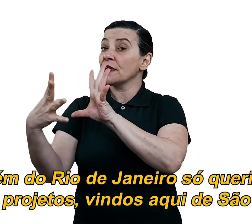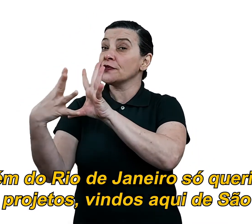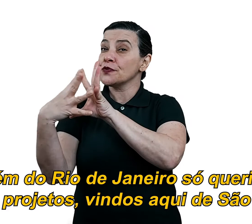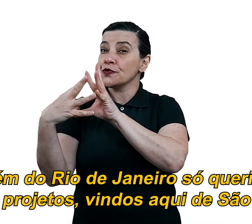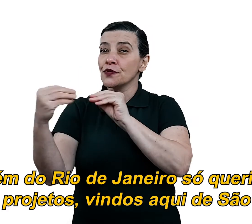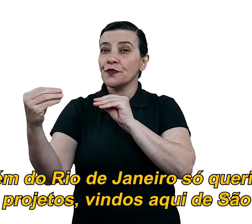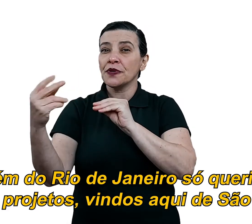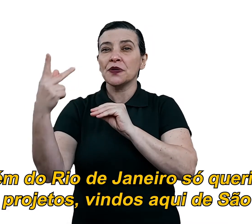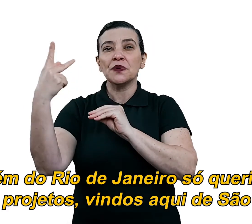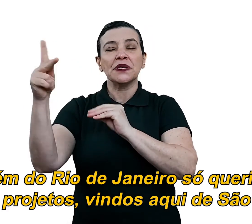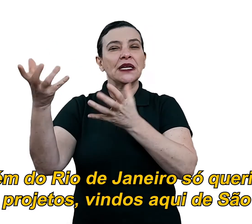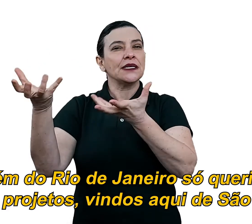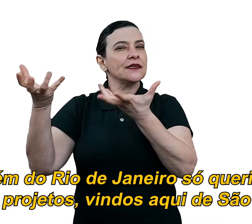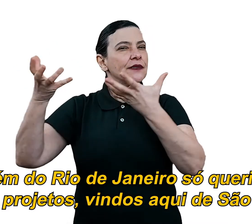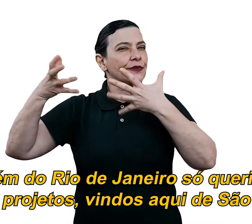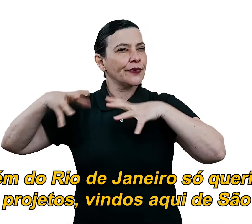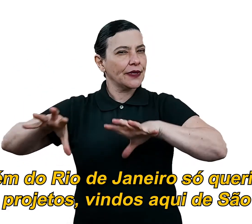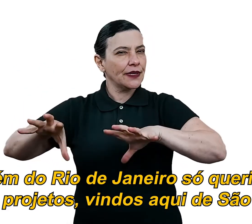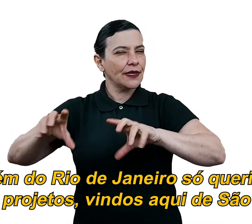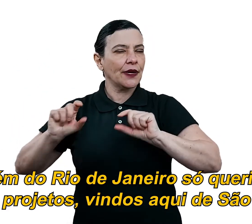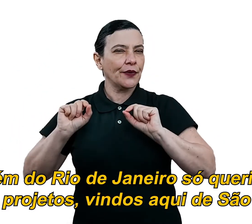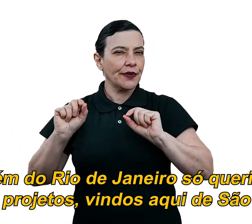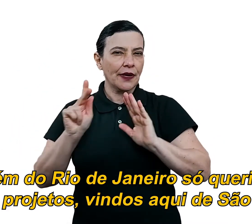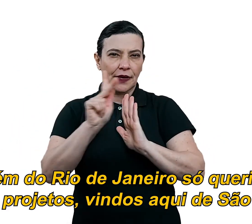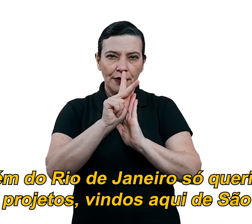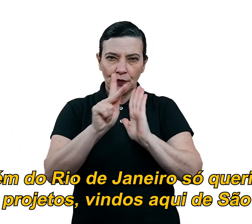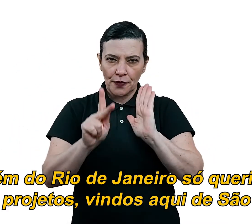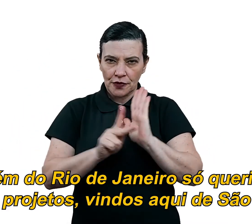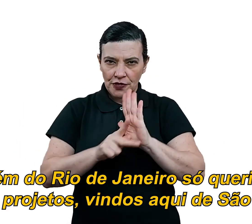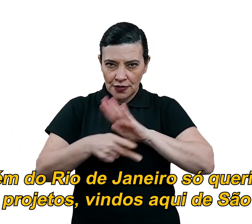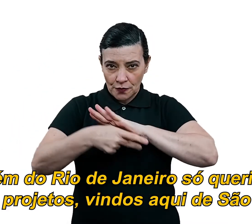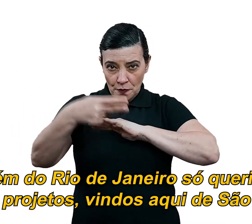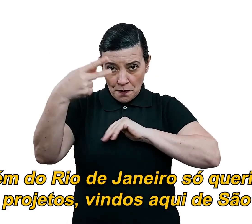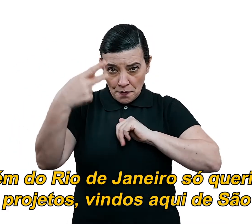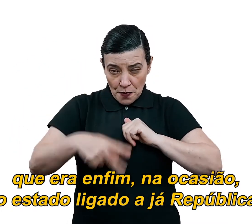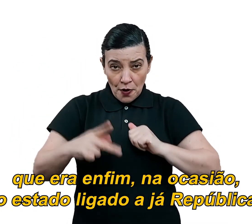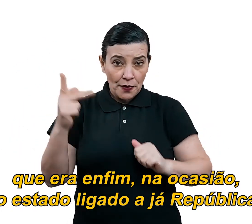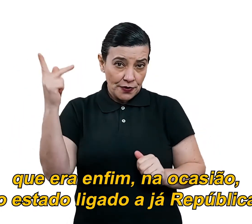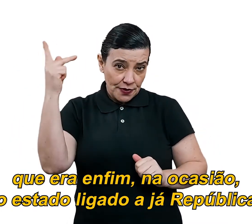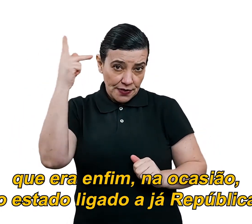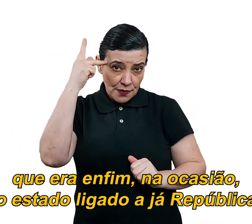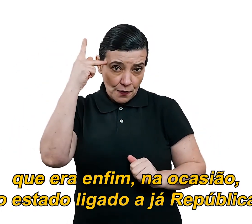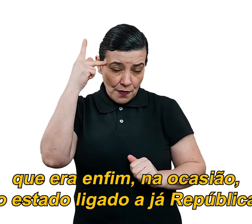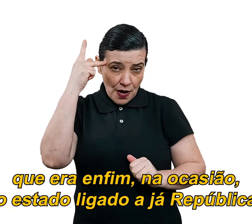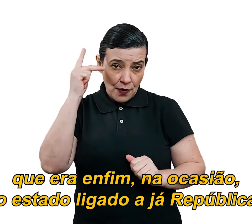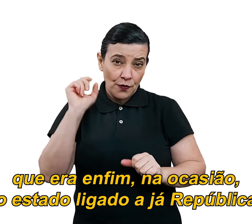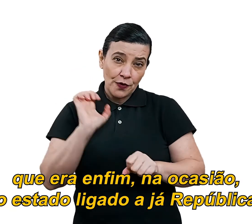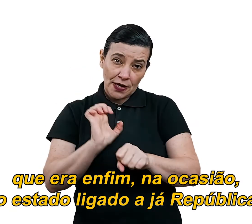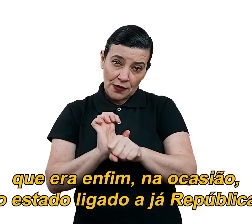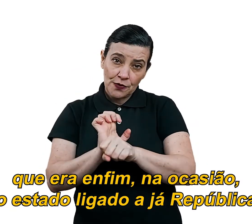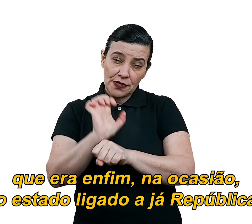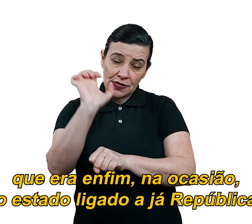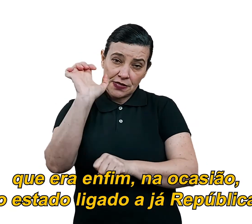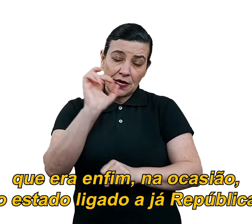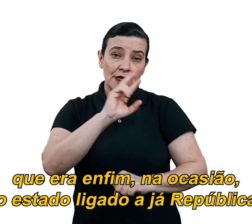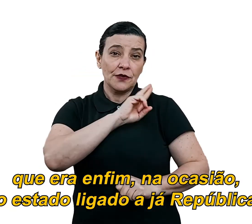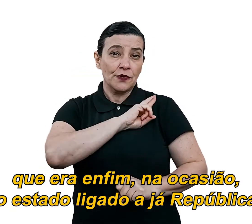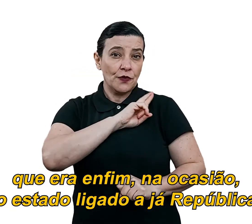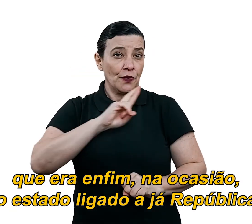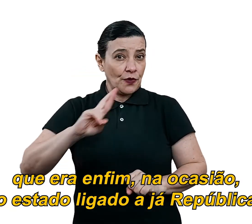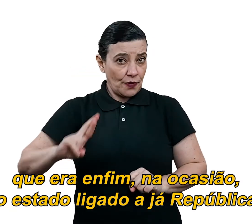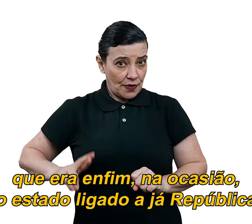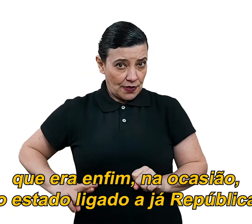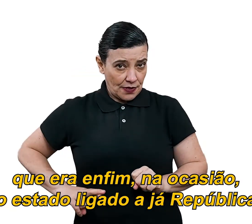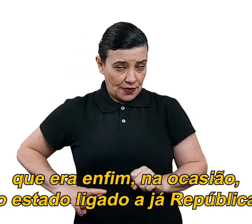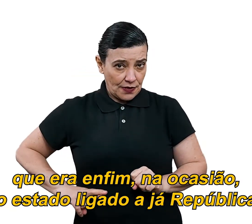não queria que esses projetos vindos aqui de São Paulo, enfim, que era, na ocasião, um Estado